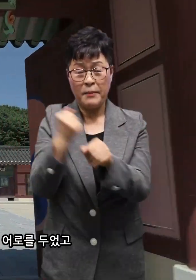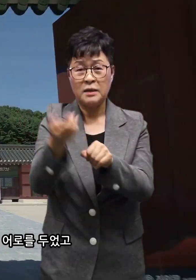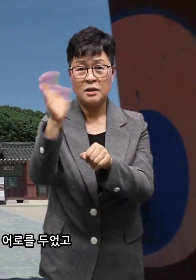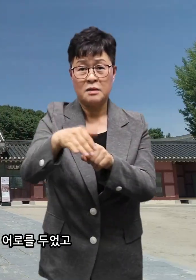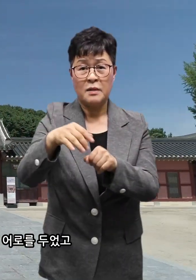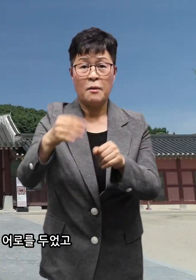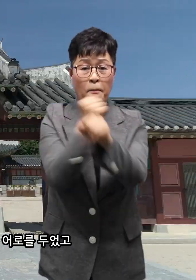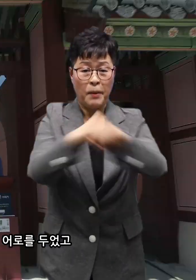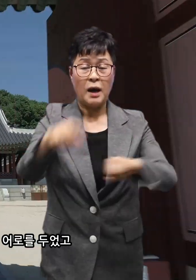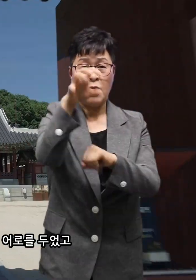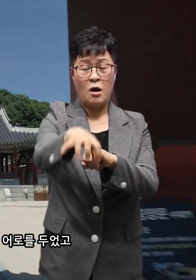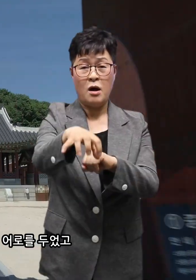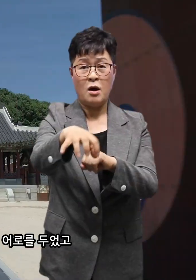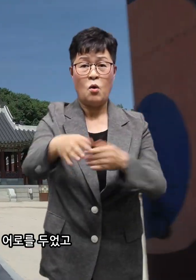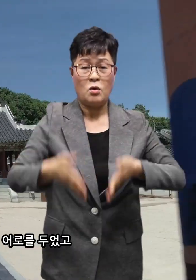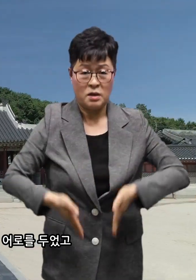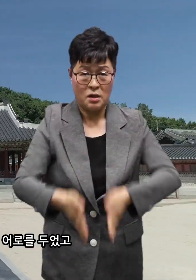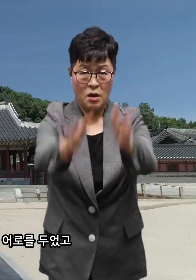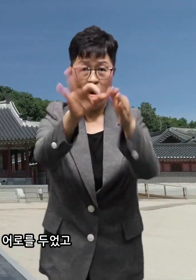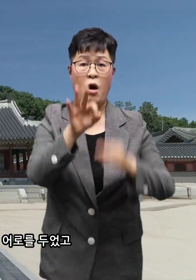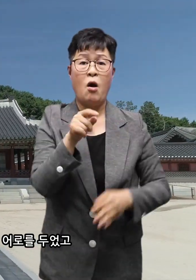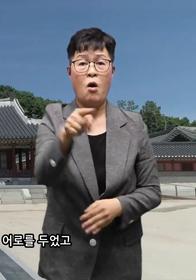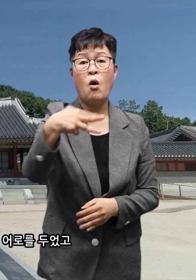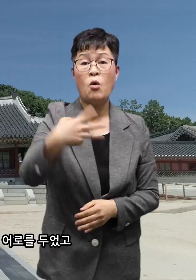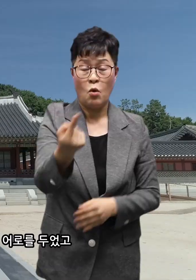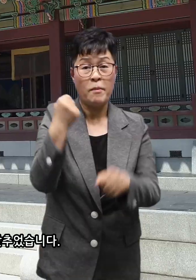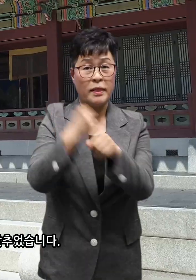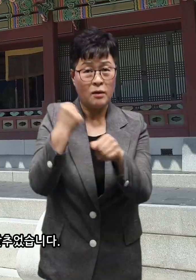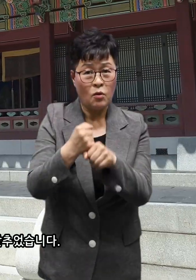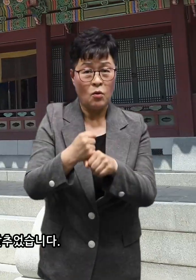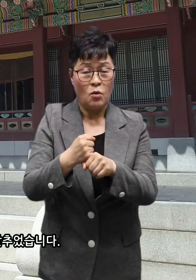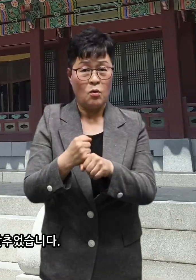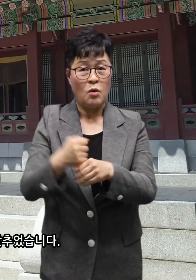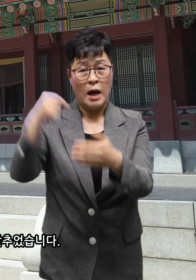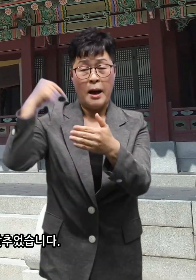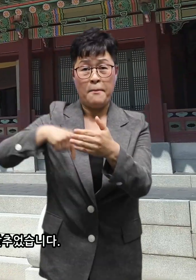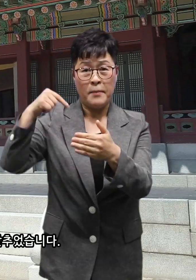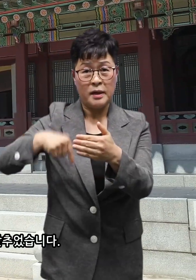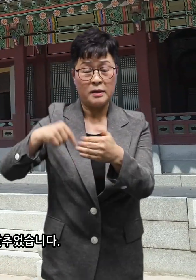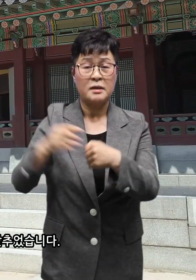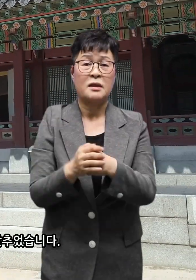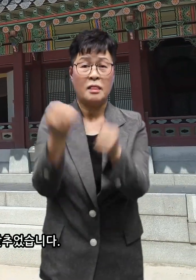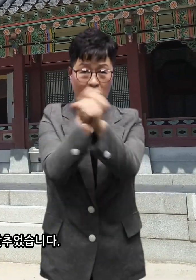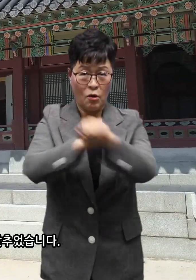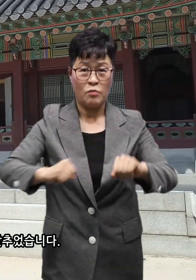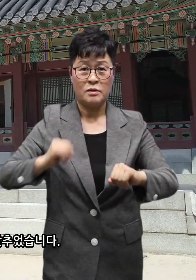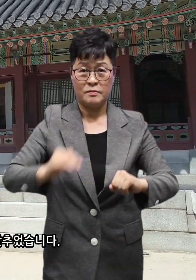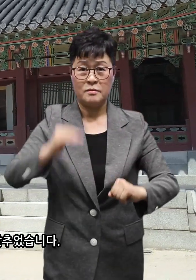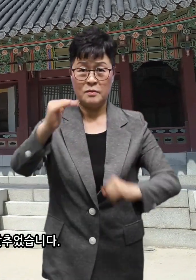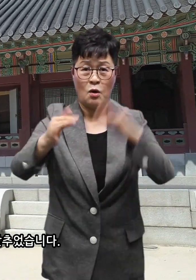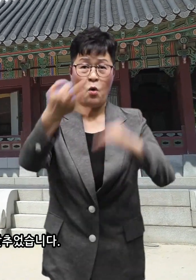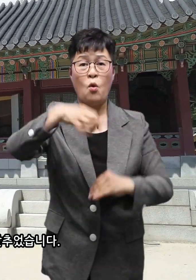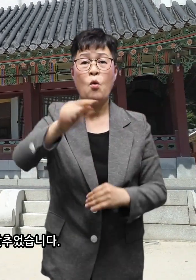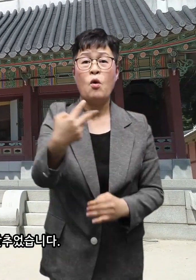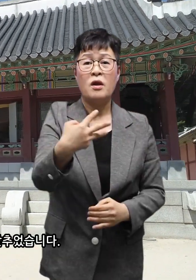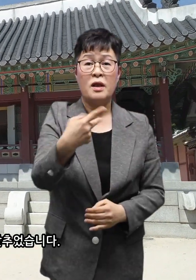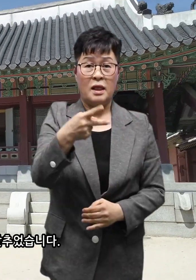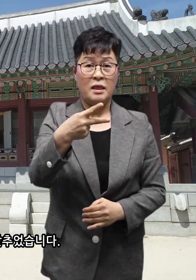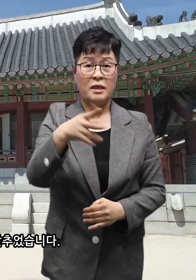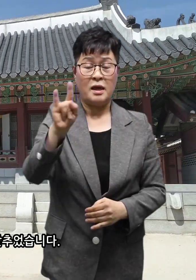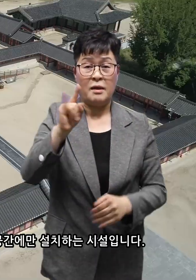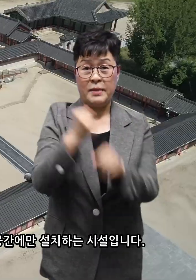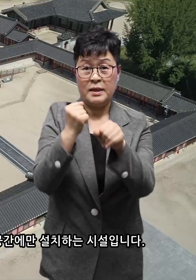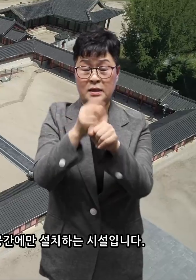한가운데에는 왕이 지나는 길인 어루를 두었고 건물 앞에는 넓은 기단인 월대를 갖추었습니다.